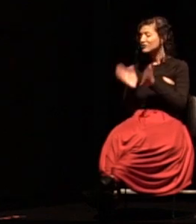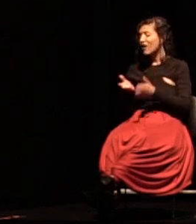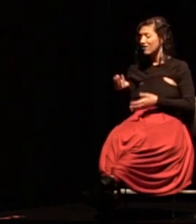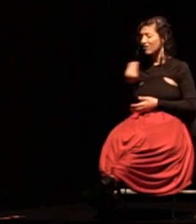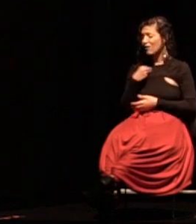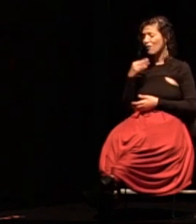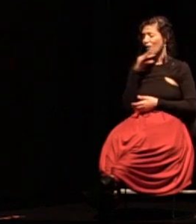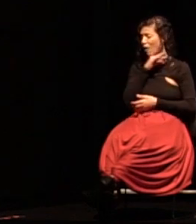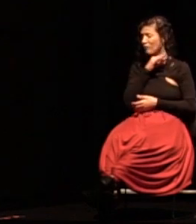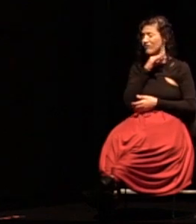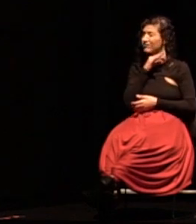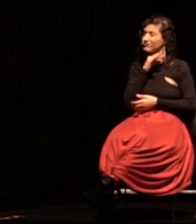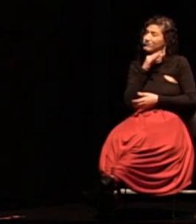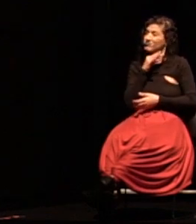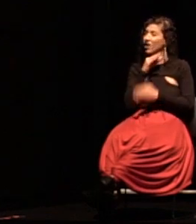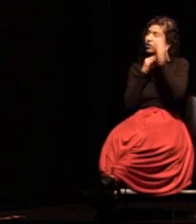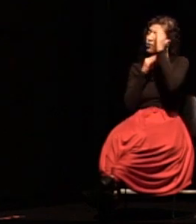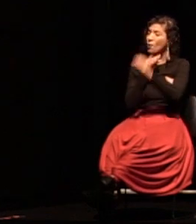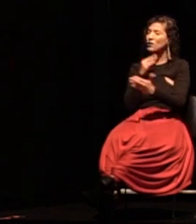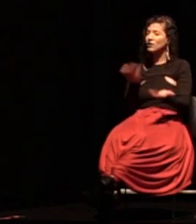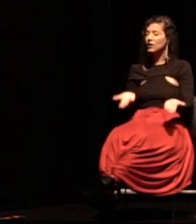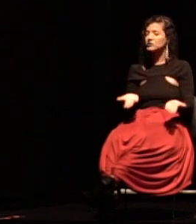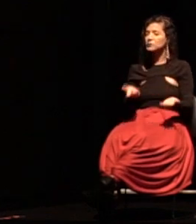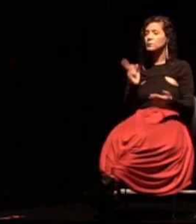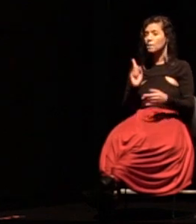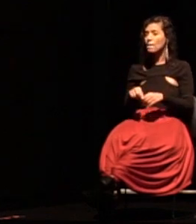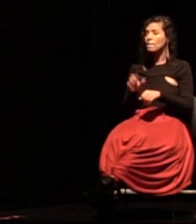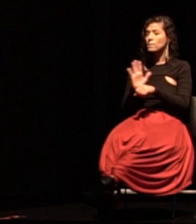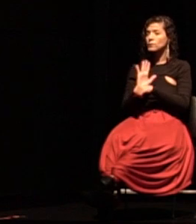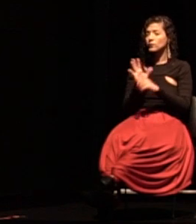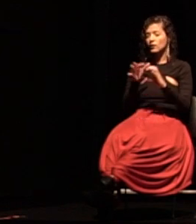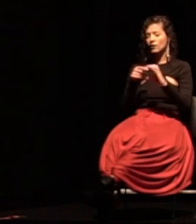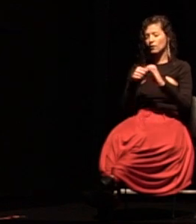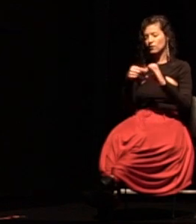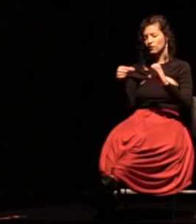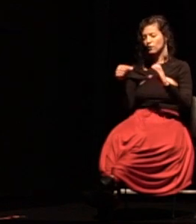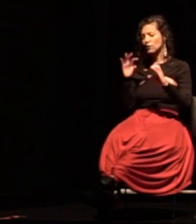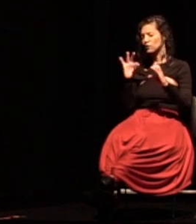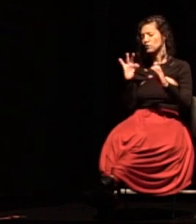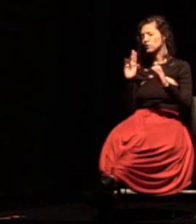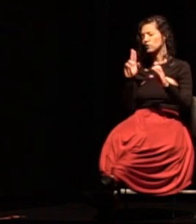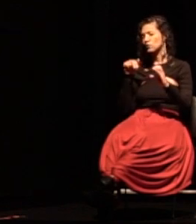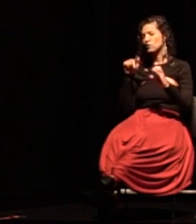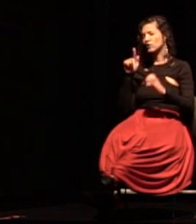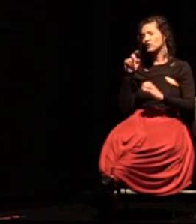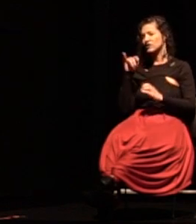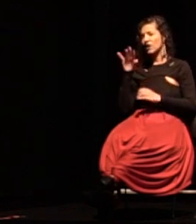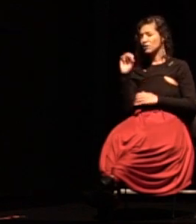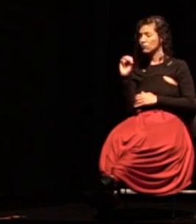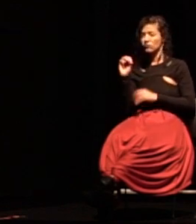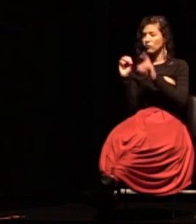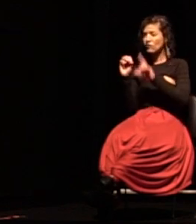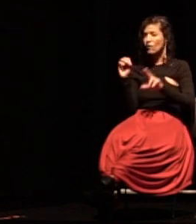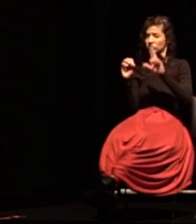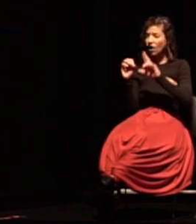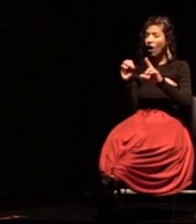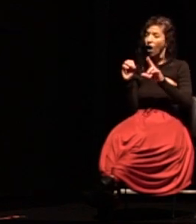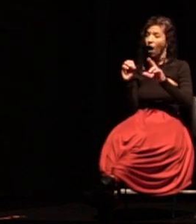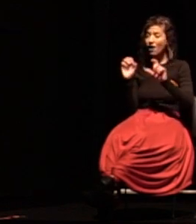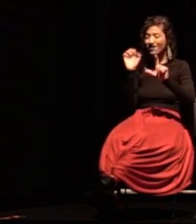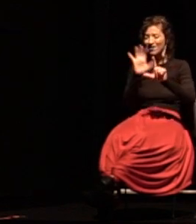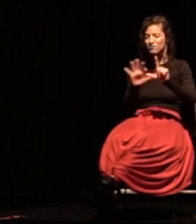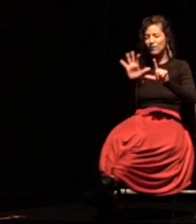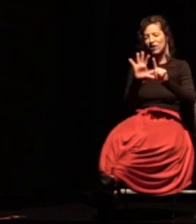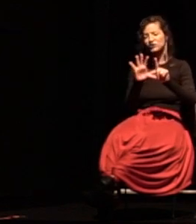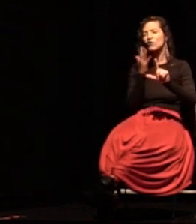óbvio. Então, o filme é para tungstênio? Eu não vou usar com luz de tungstênio. Então, as imagens saias azuis estão lá. E